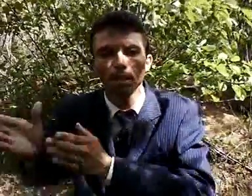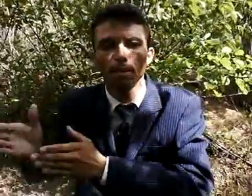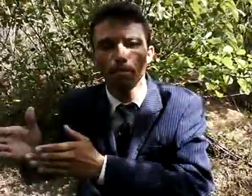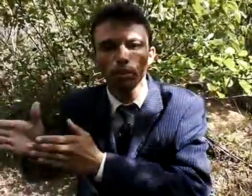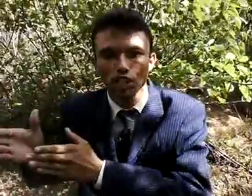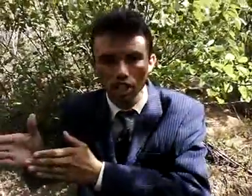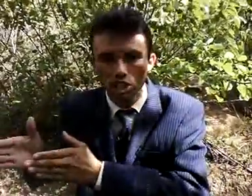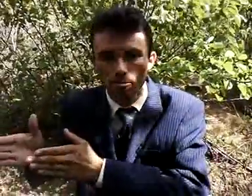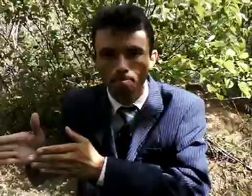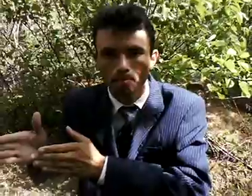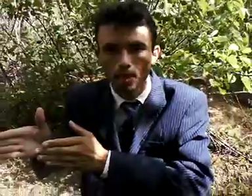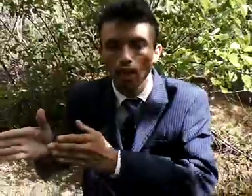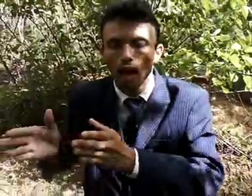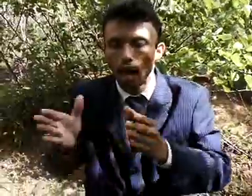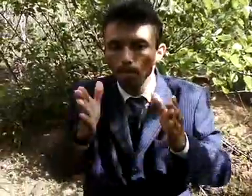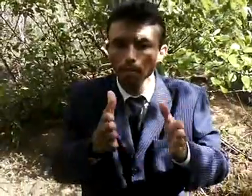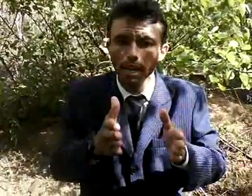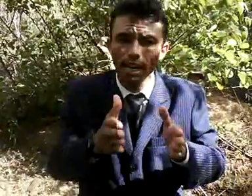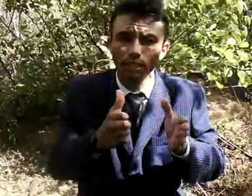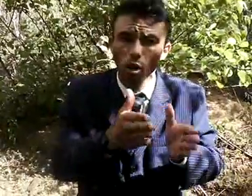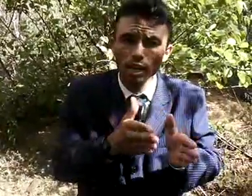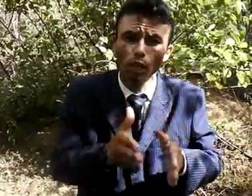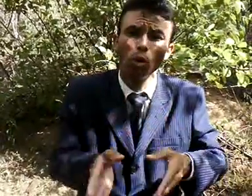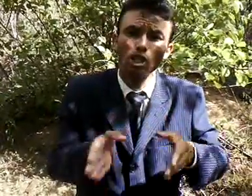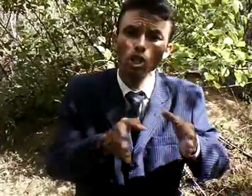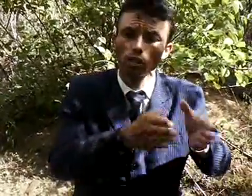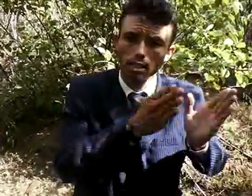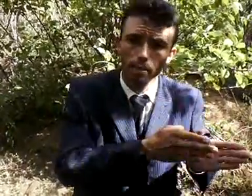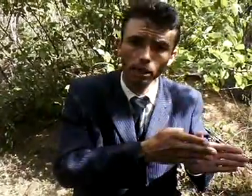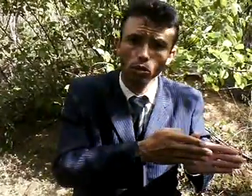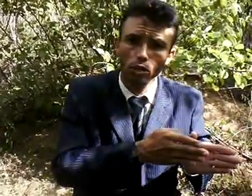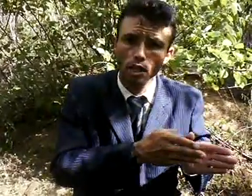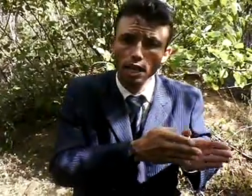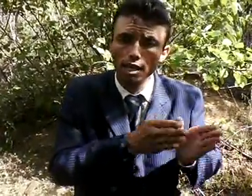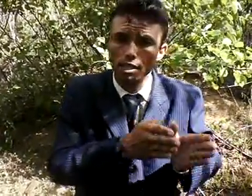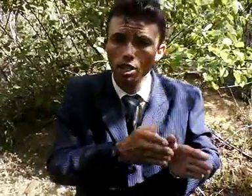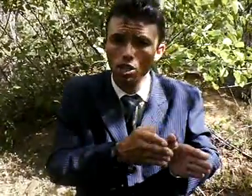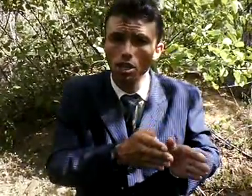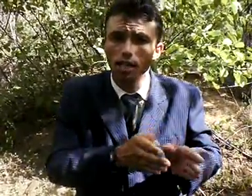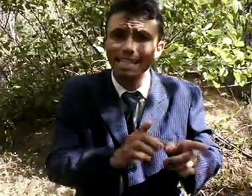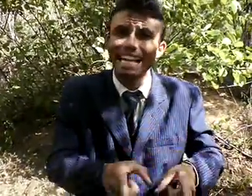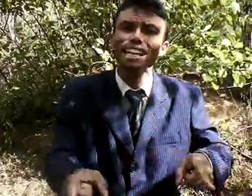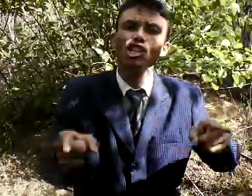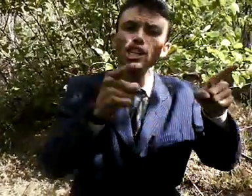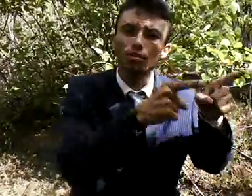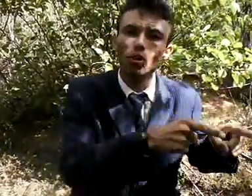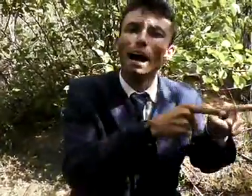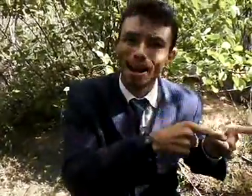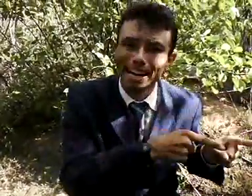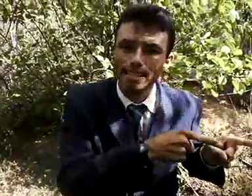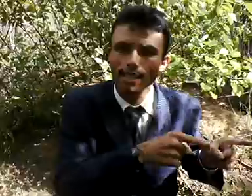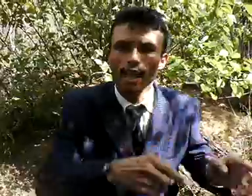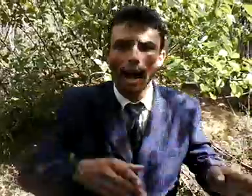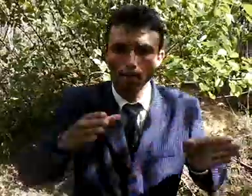Bíblia protestante. A Bíblia católica, no Antigo Testamento, existe 7 livros a mais. A